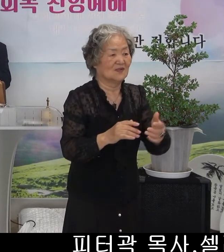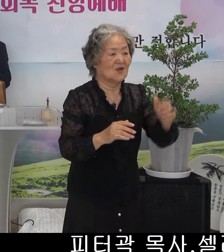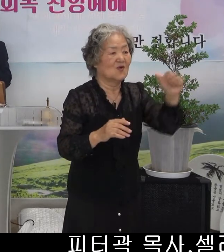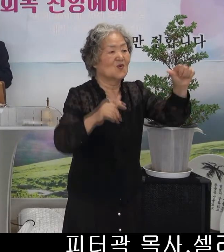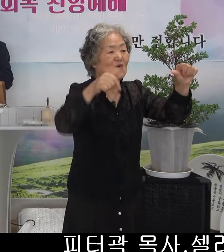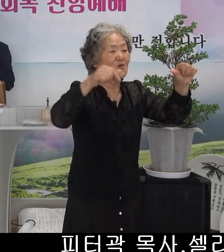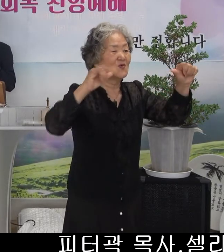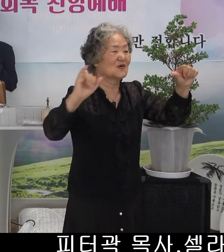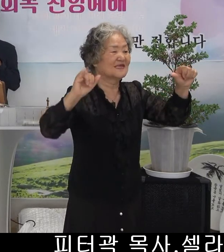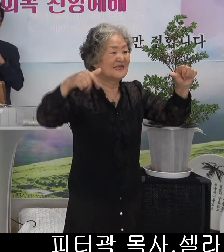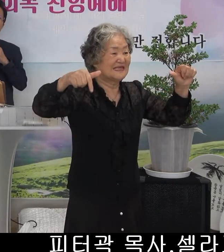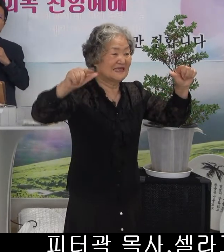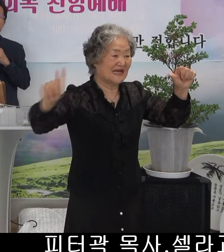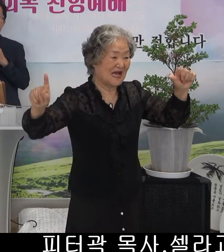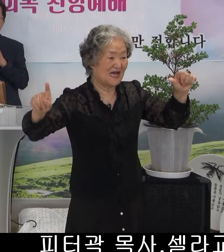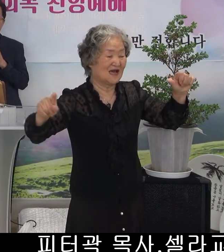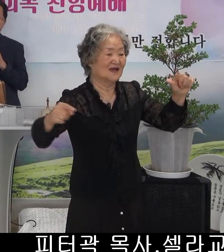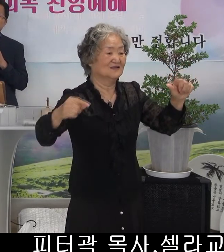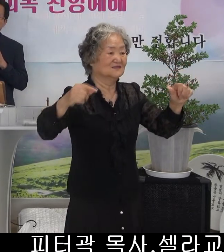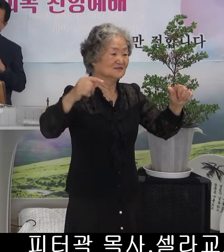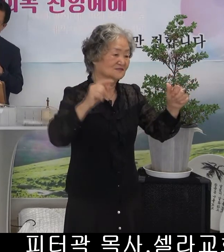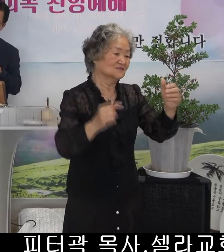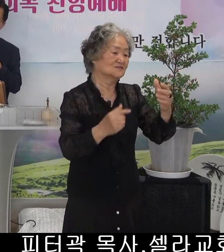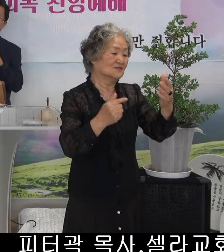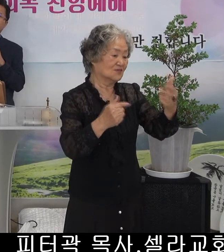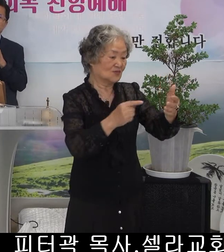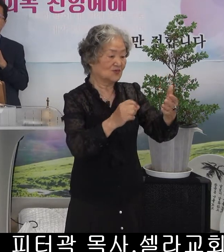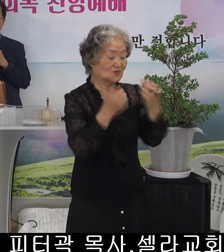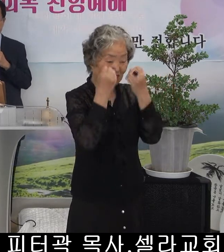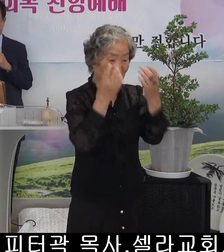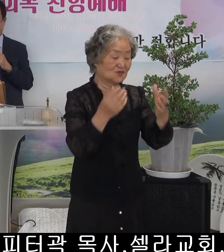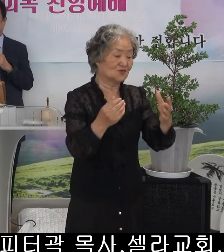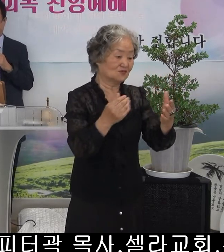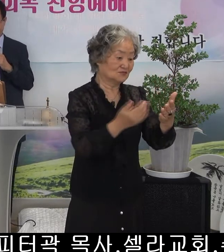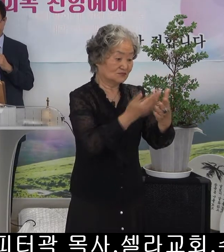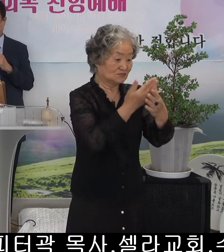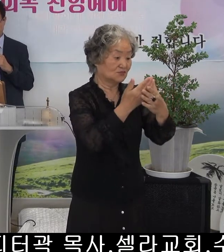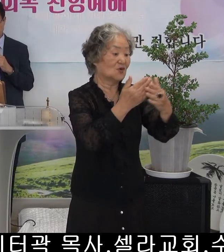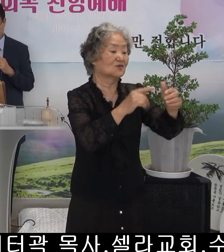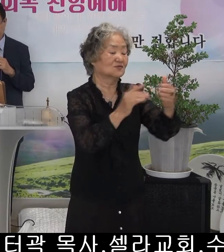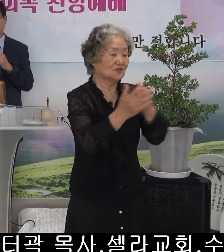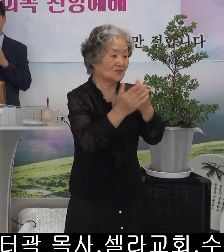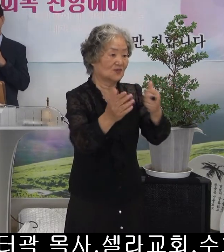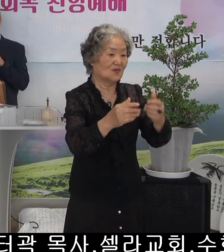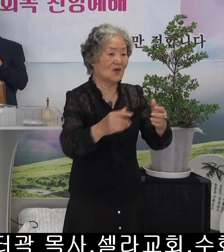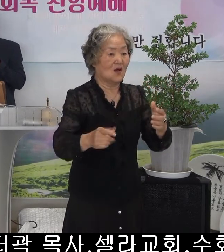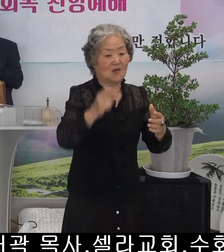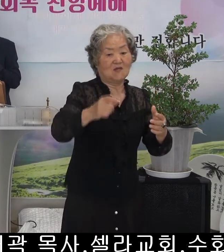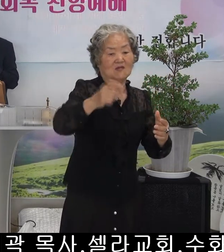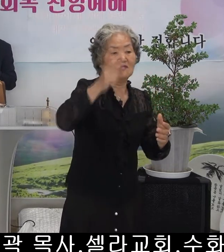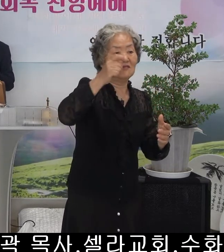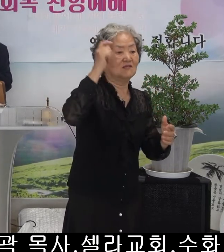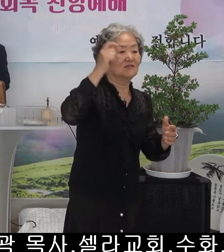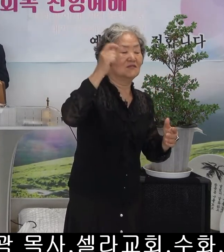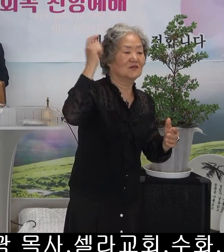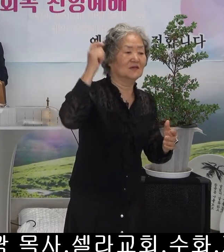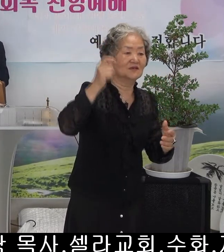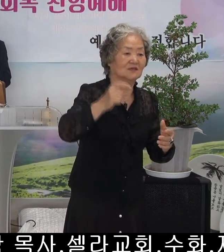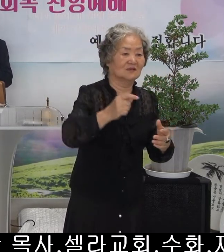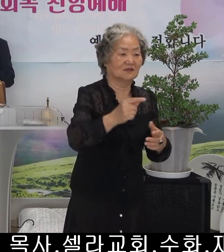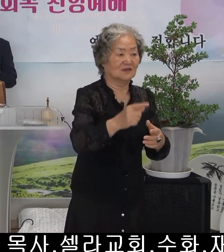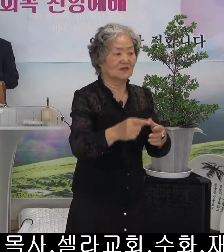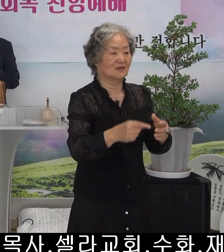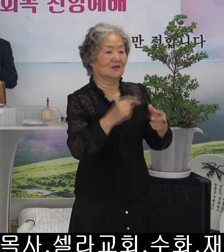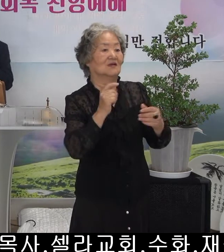엄청난 속도로 속도 전쟁을 펼치고 있는 핸드폰을 두고 있습니다. 그러나 하나님은 우리의 속도를 보지 아니하시고